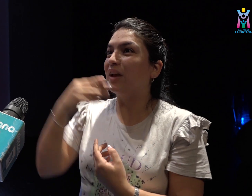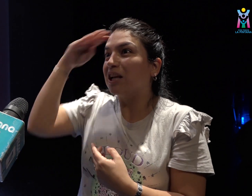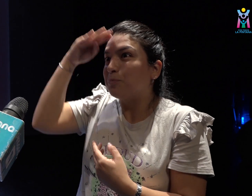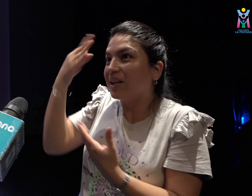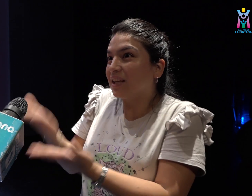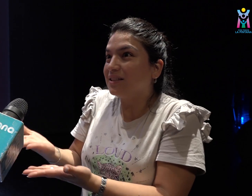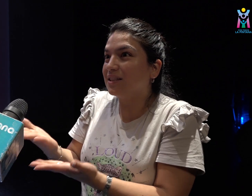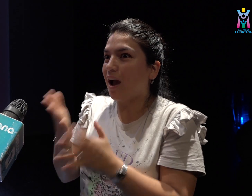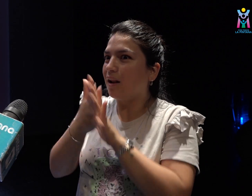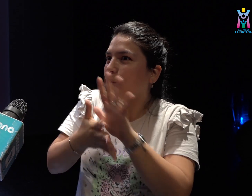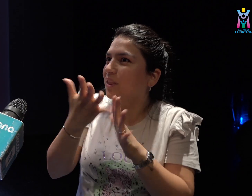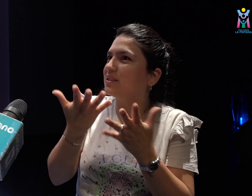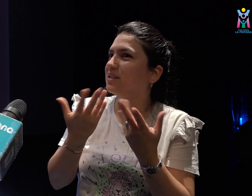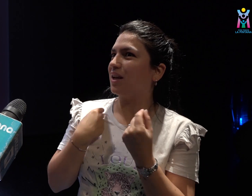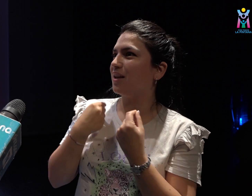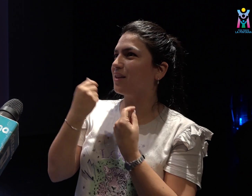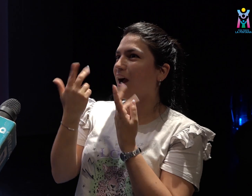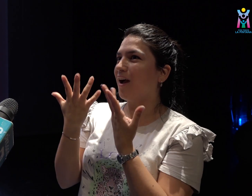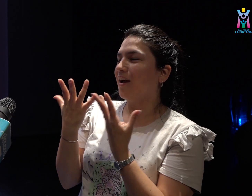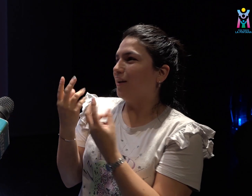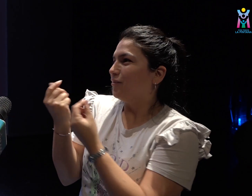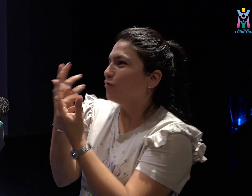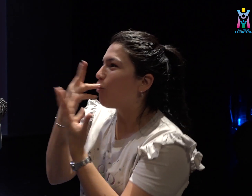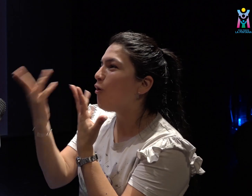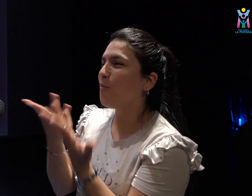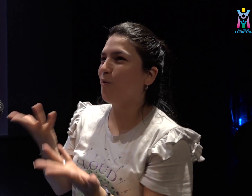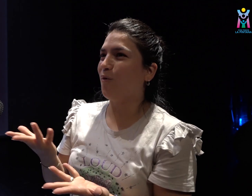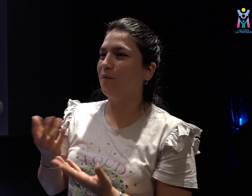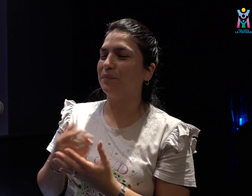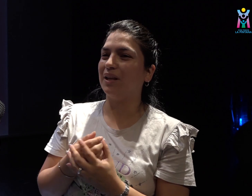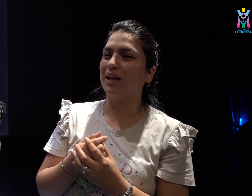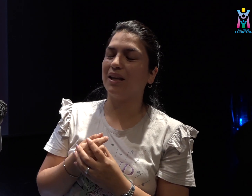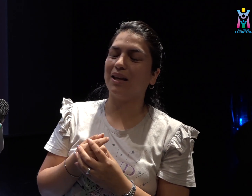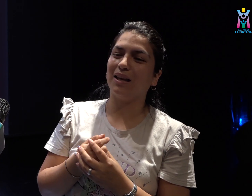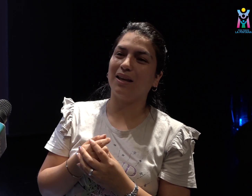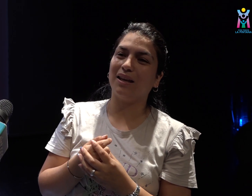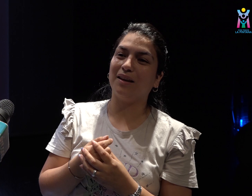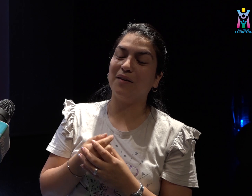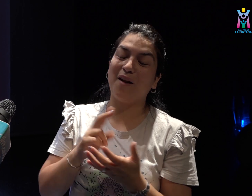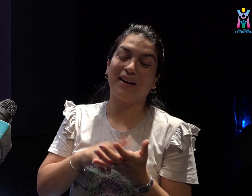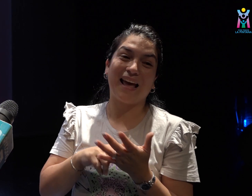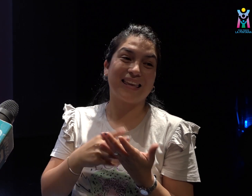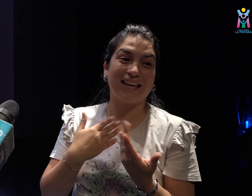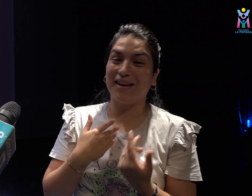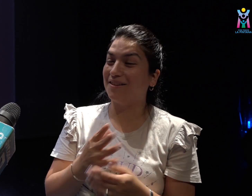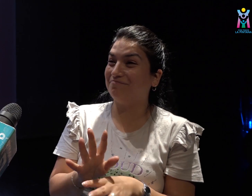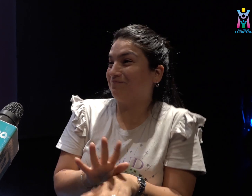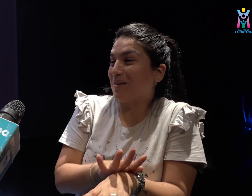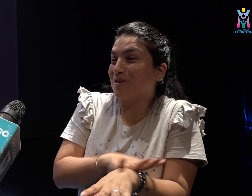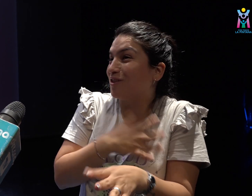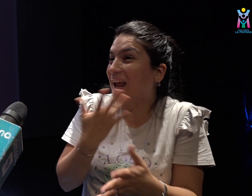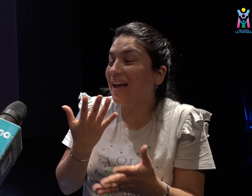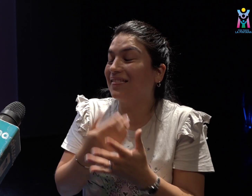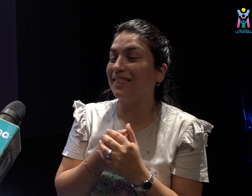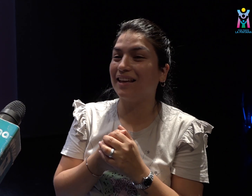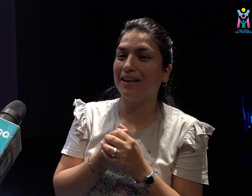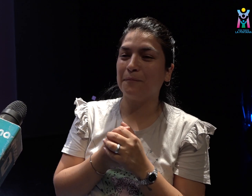la experiencia de lengua de señas, cómo. Y la verdad es que es emocionante.